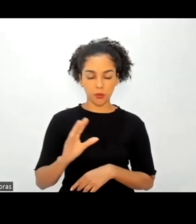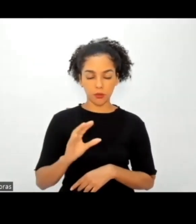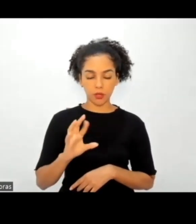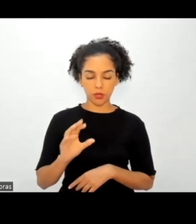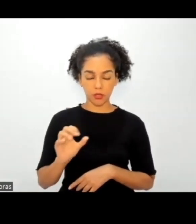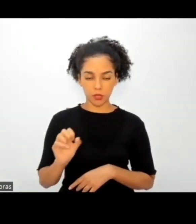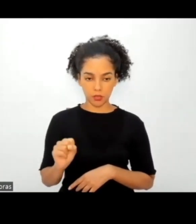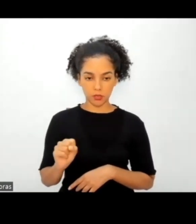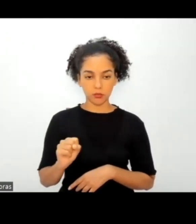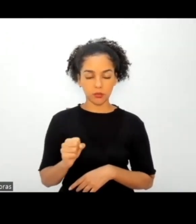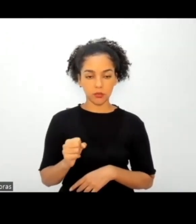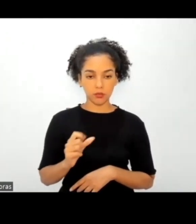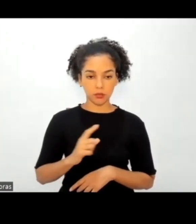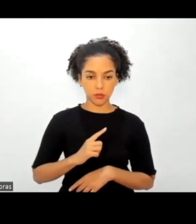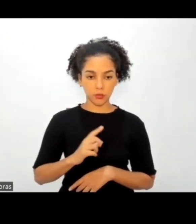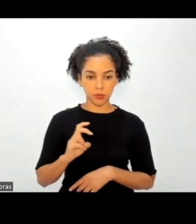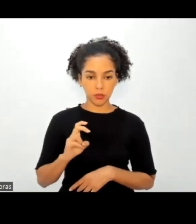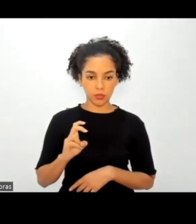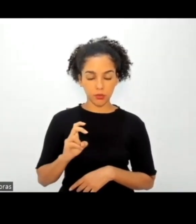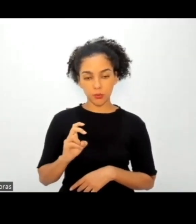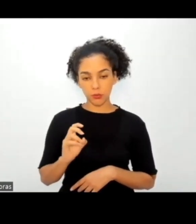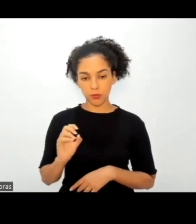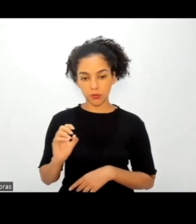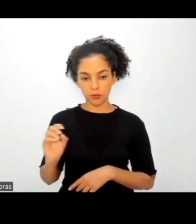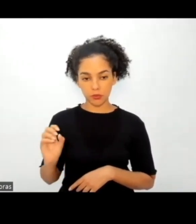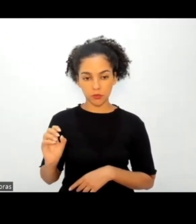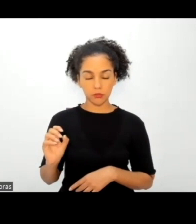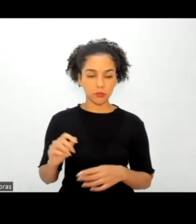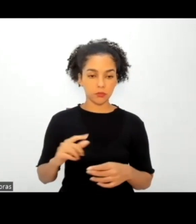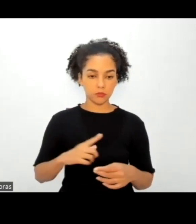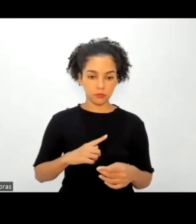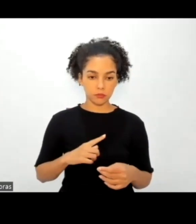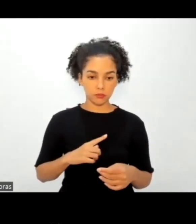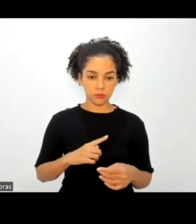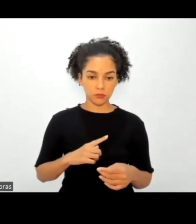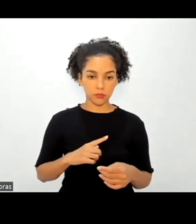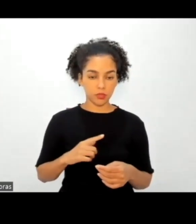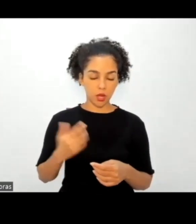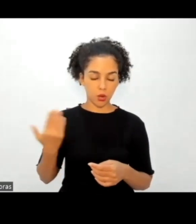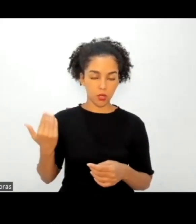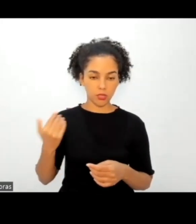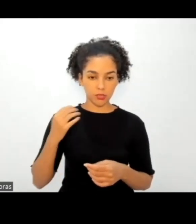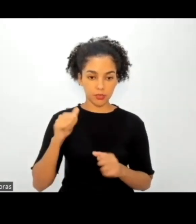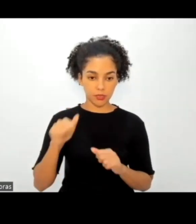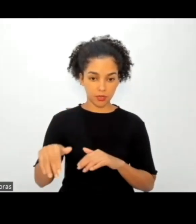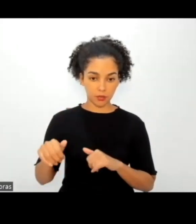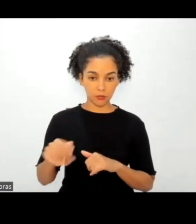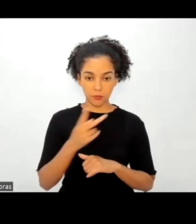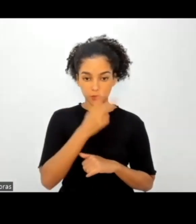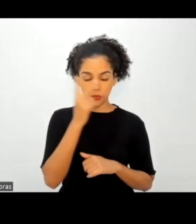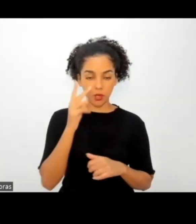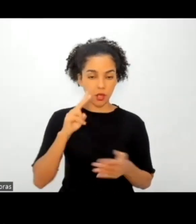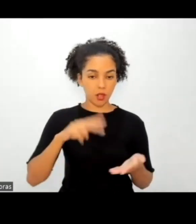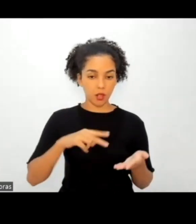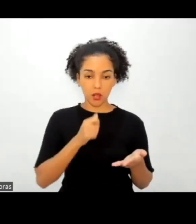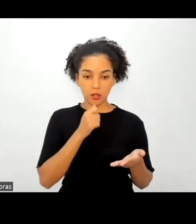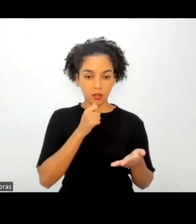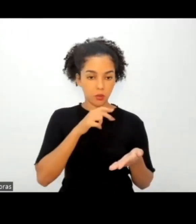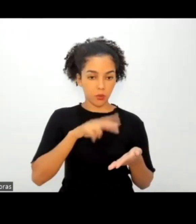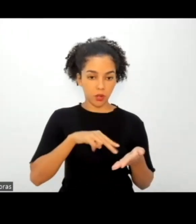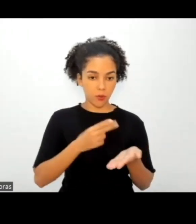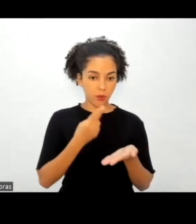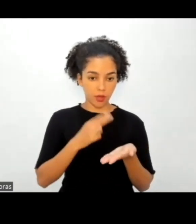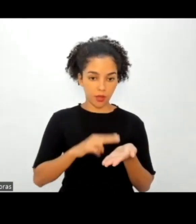Encontro Nacional do Conjunto Cefés-CREs, agora em setembro. Enfim, né, inclusive, quem não leu a Carta de Brasília, né, a gente sugere a